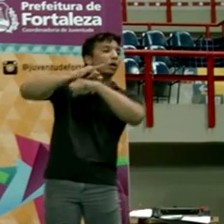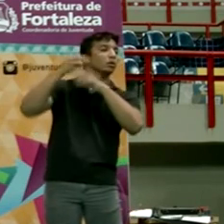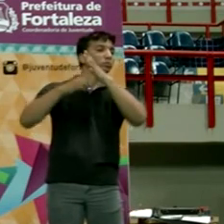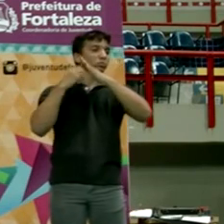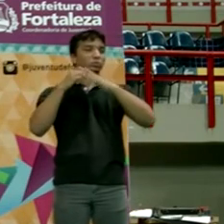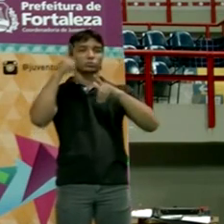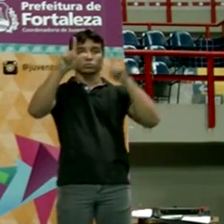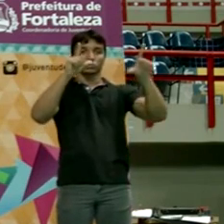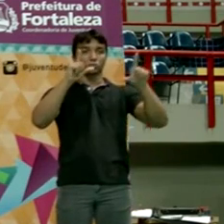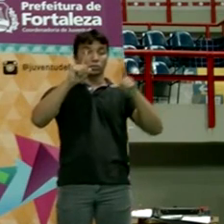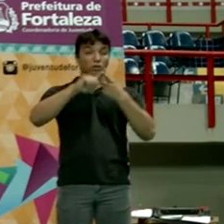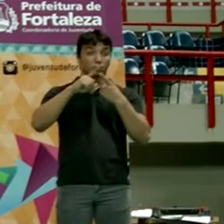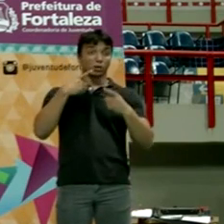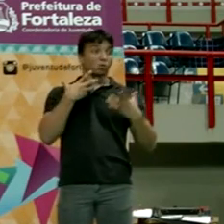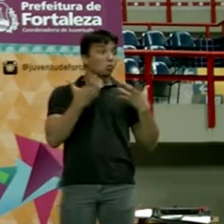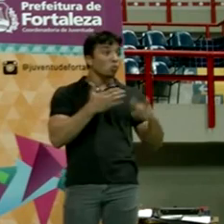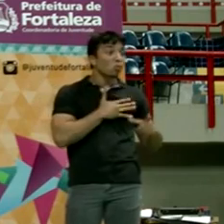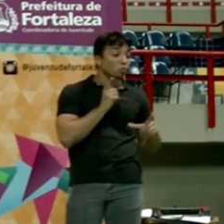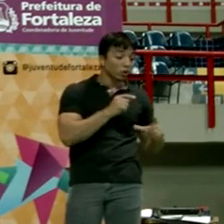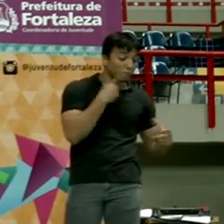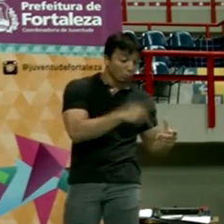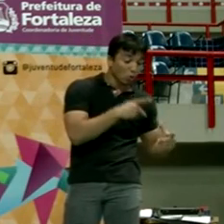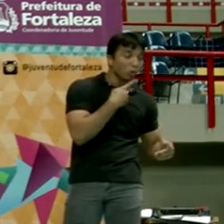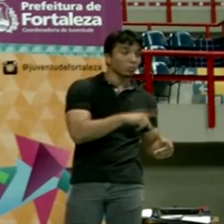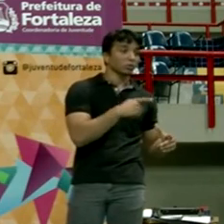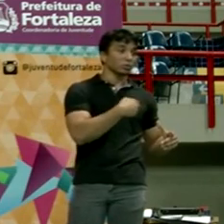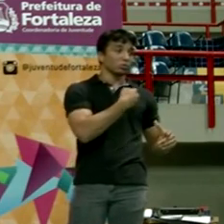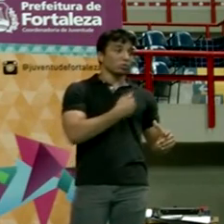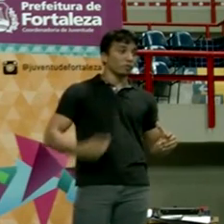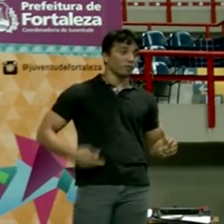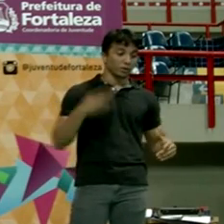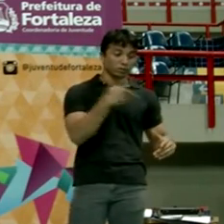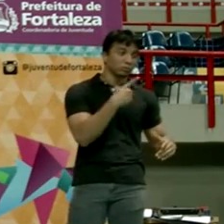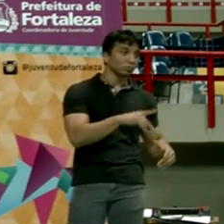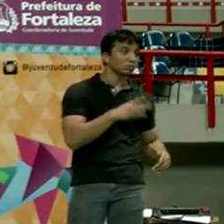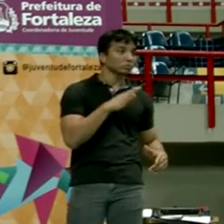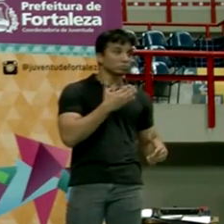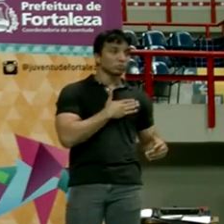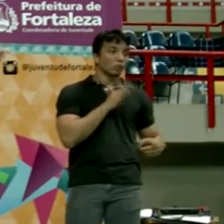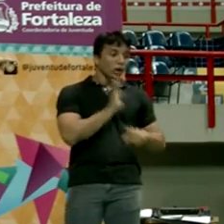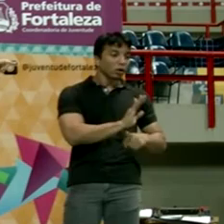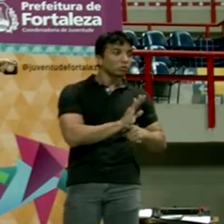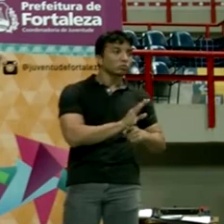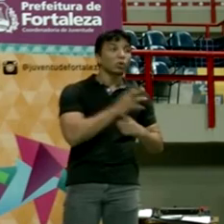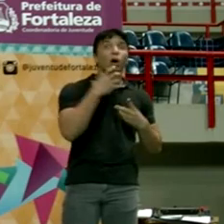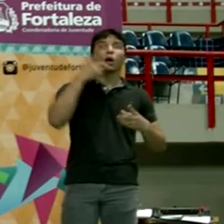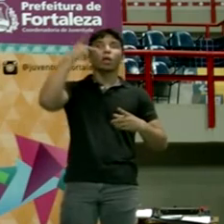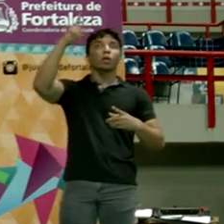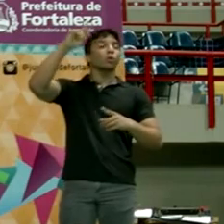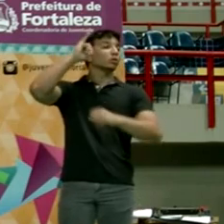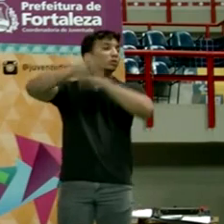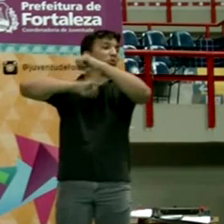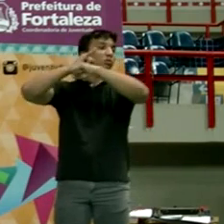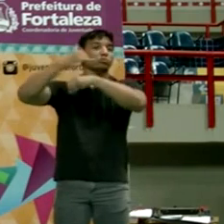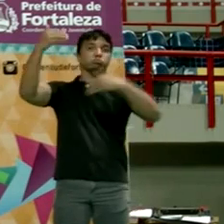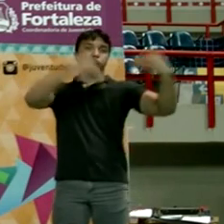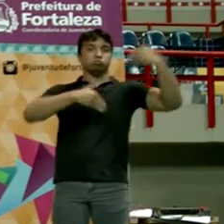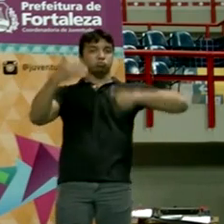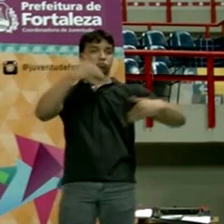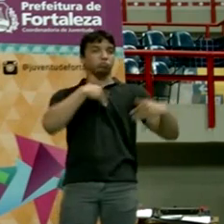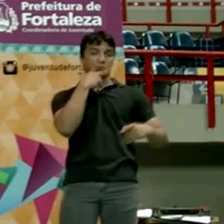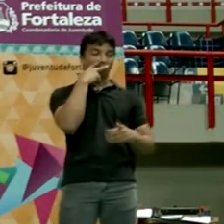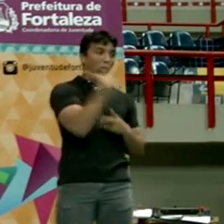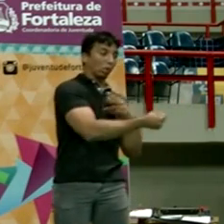porque ele defendia empresas estatais, empresas do governo. Muitas multinacionais queriam ocupar o local dessas